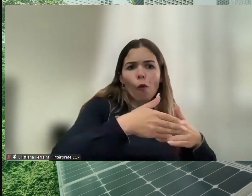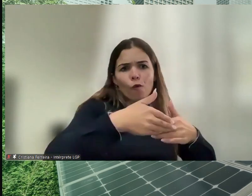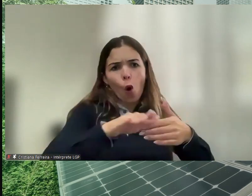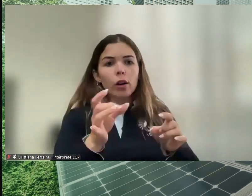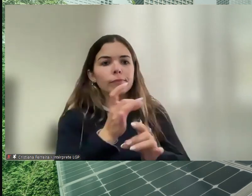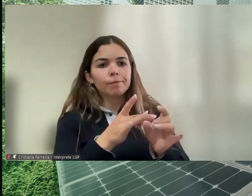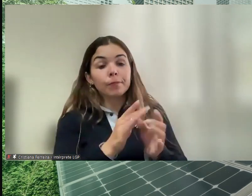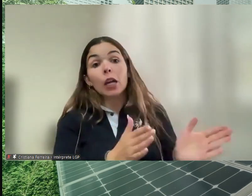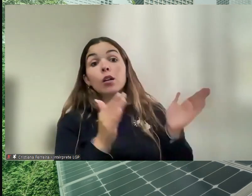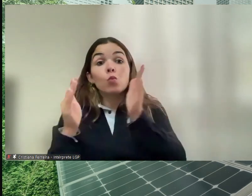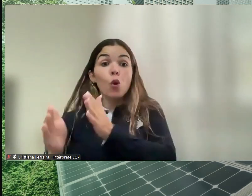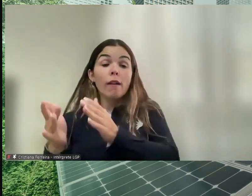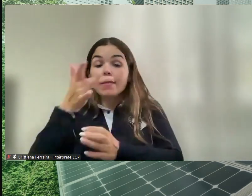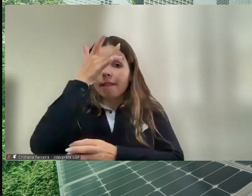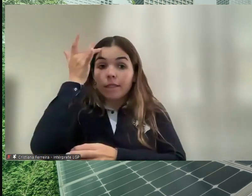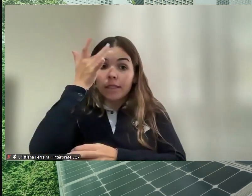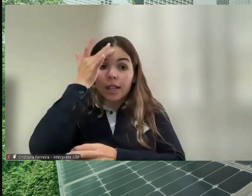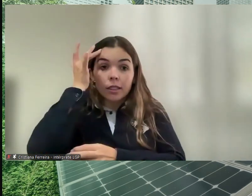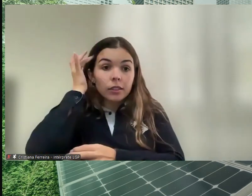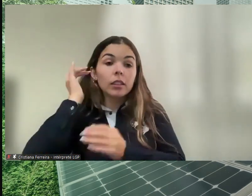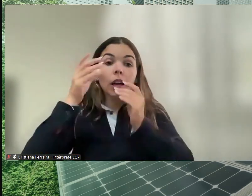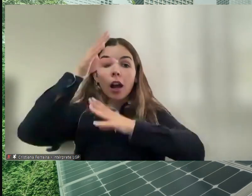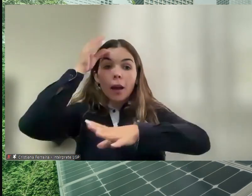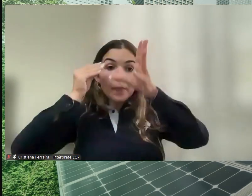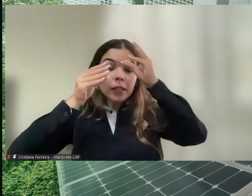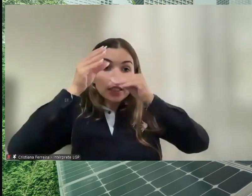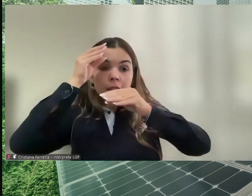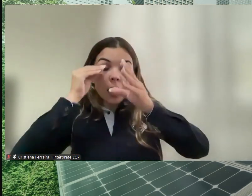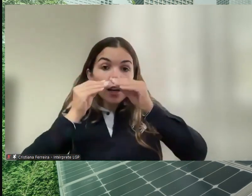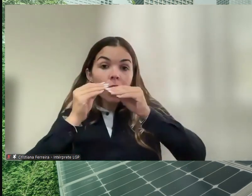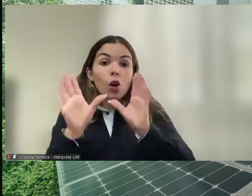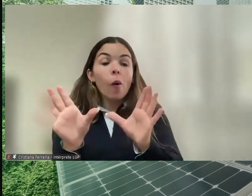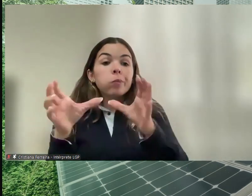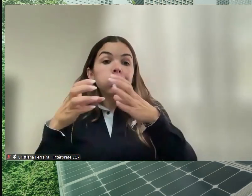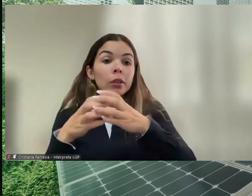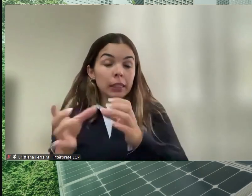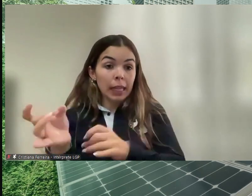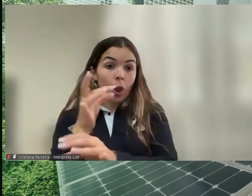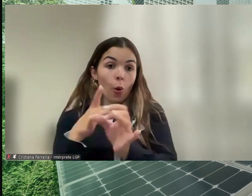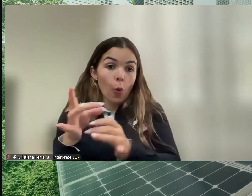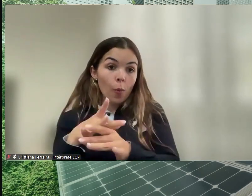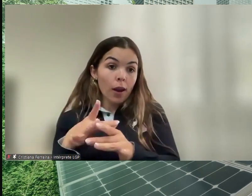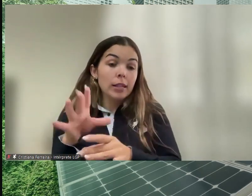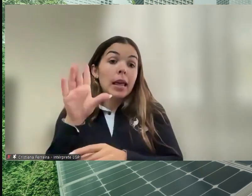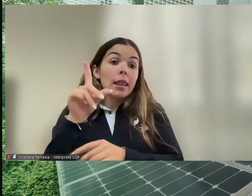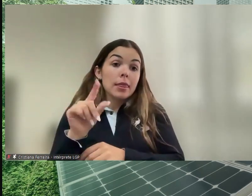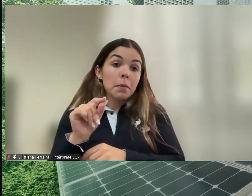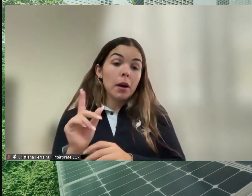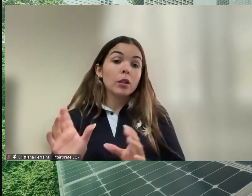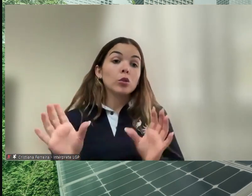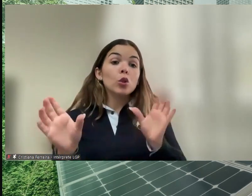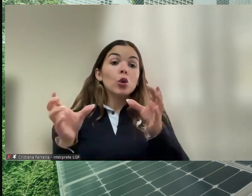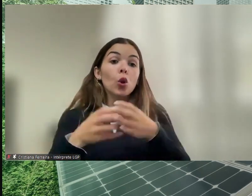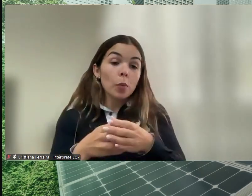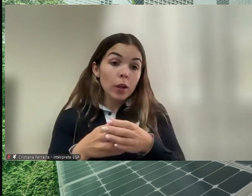em facilitar a troca de aprendizagens e lições entre comunidades europeias e comunidades que estão na linha da